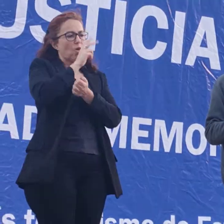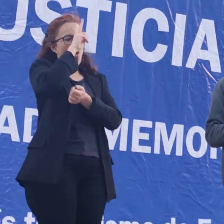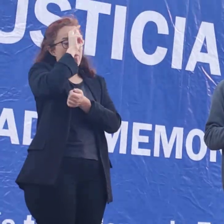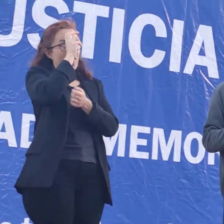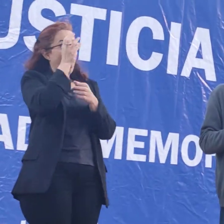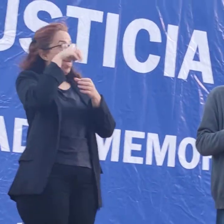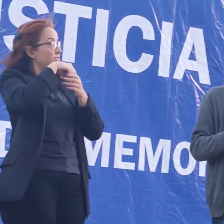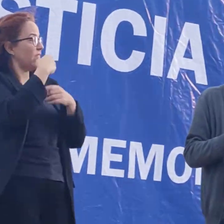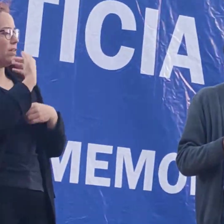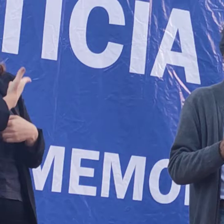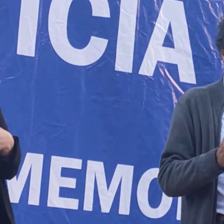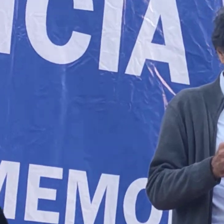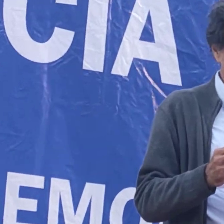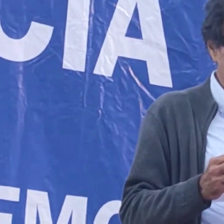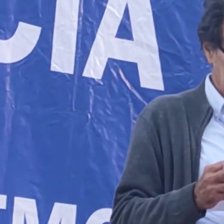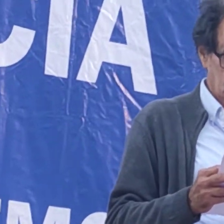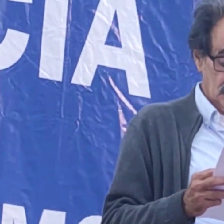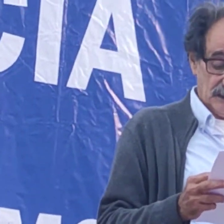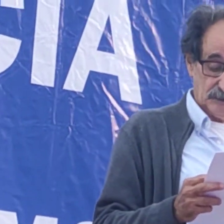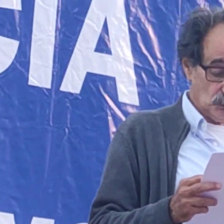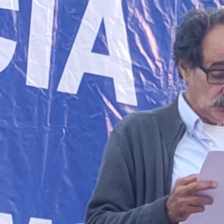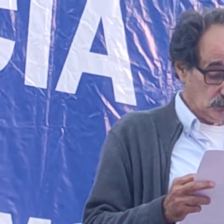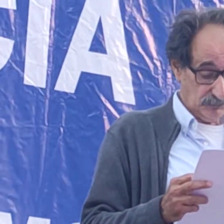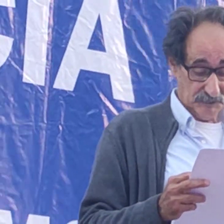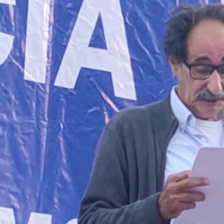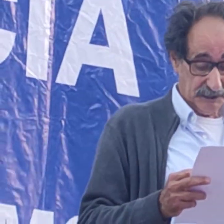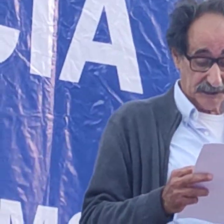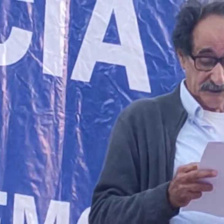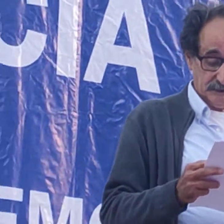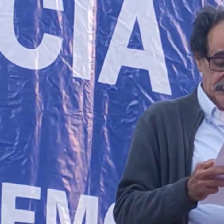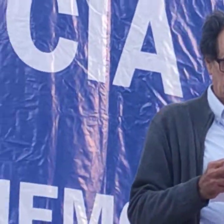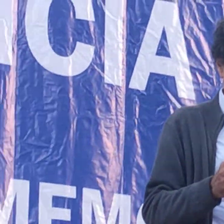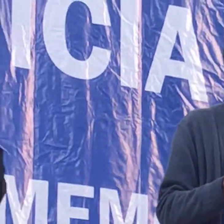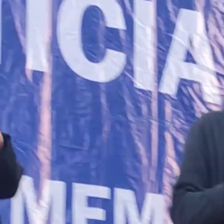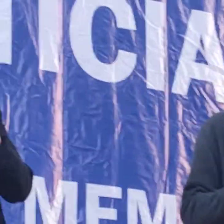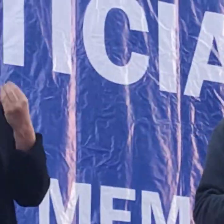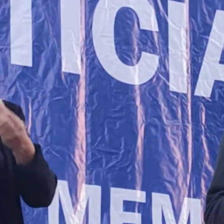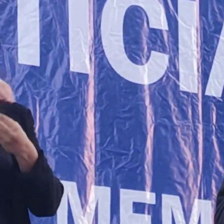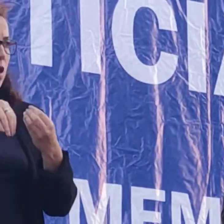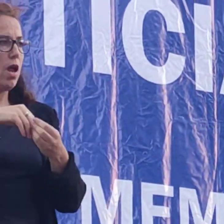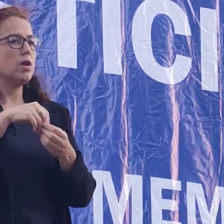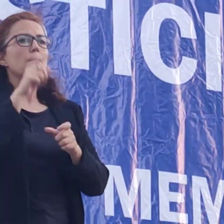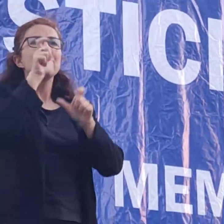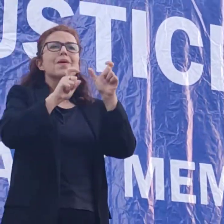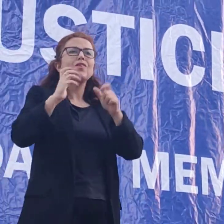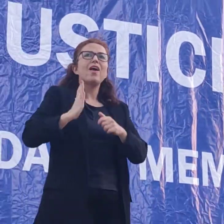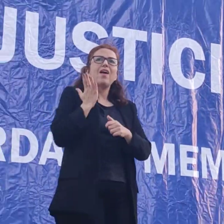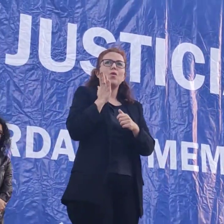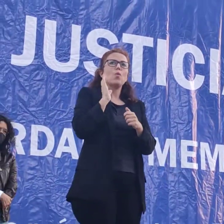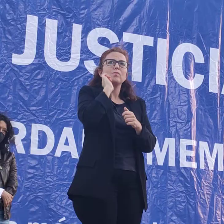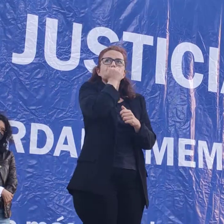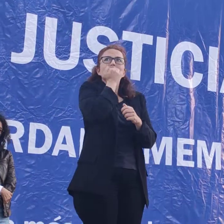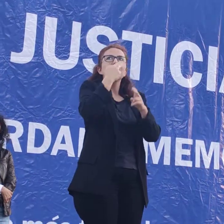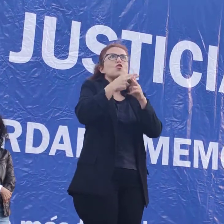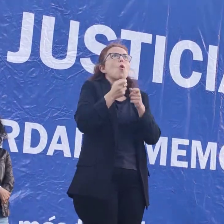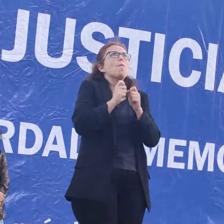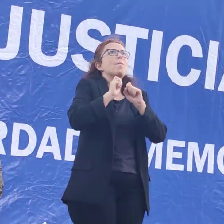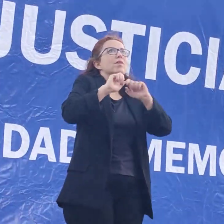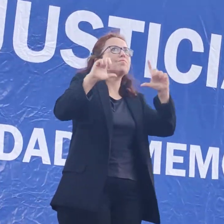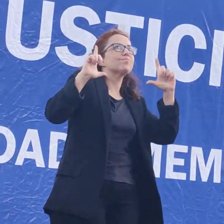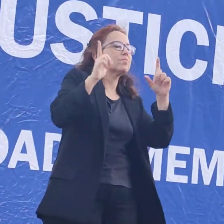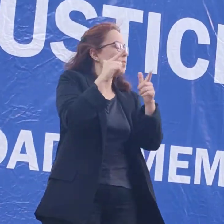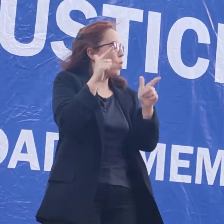acá, a los familiares, a todos los familiares, héroes anónimos que supieron ser el escudo